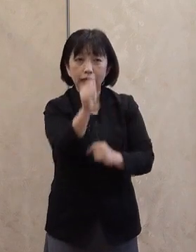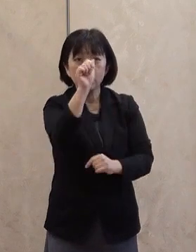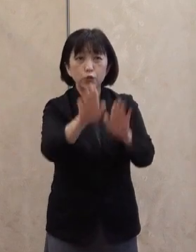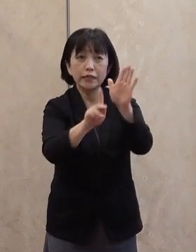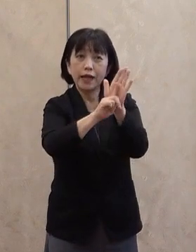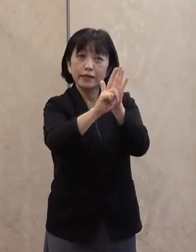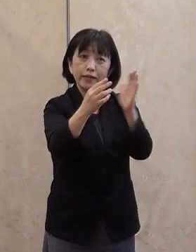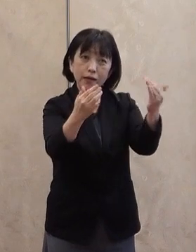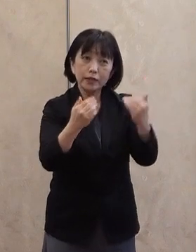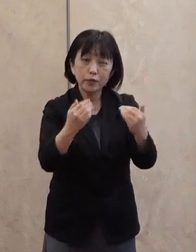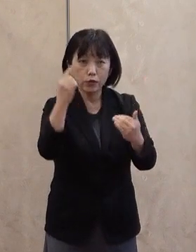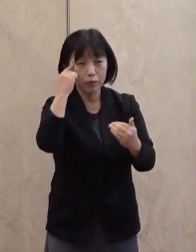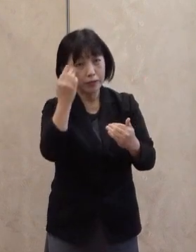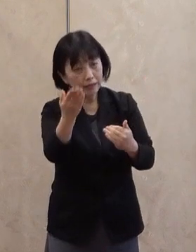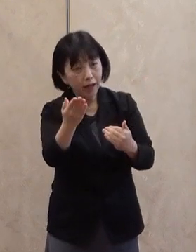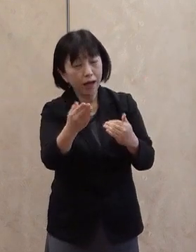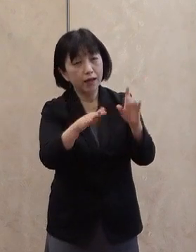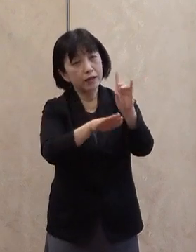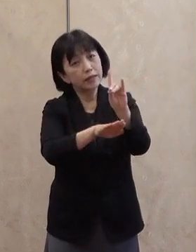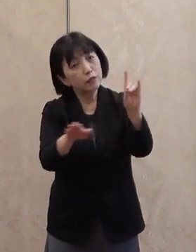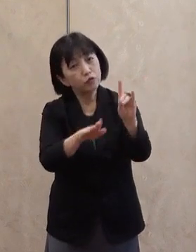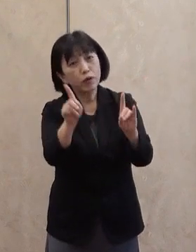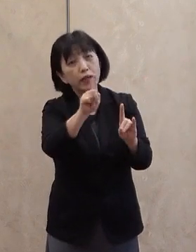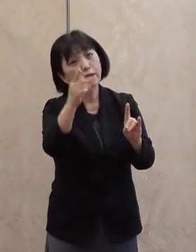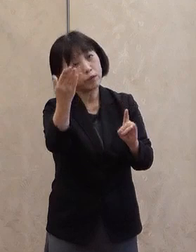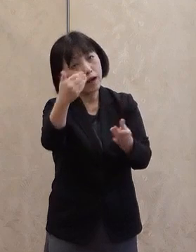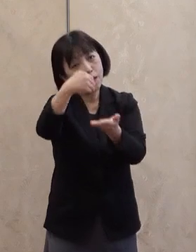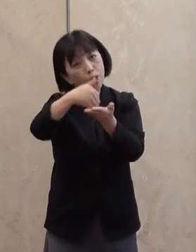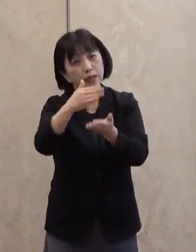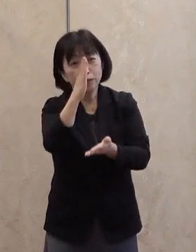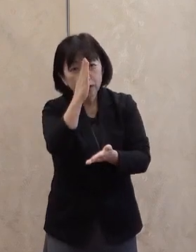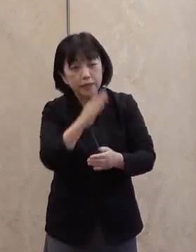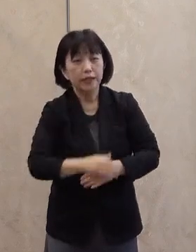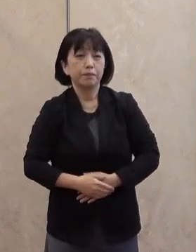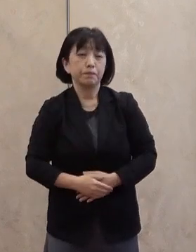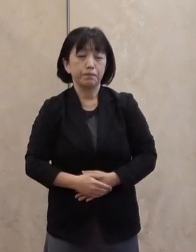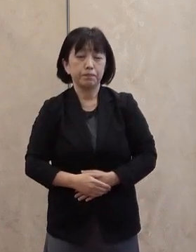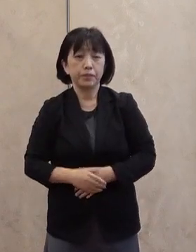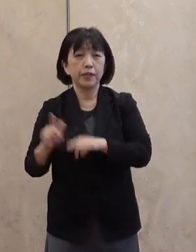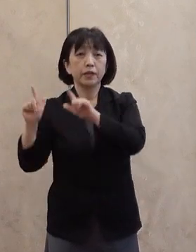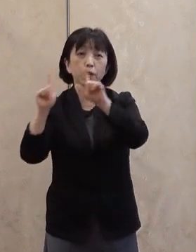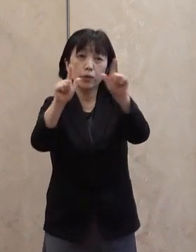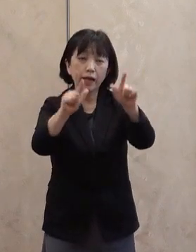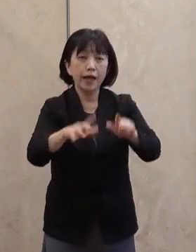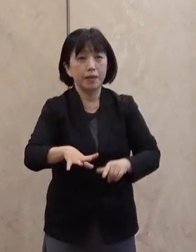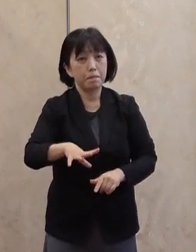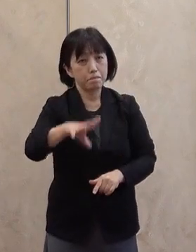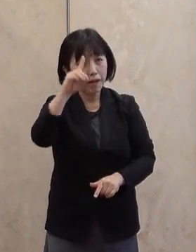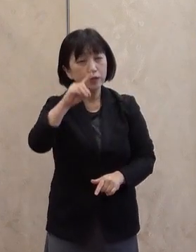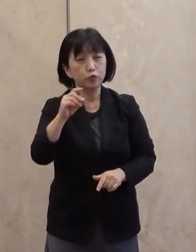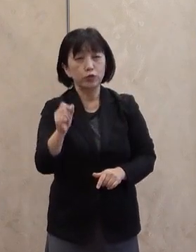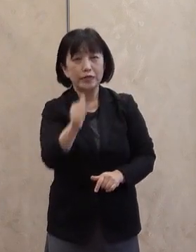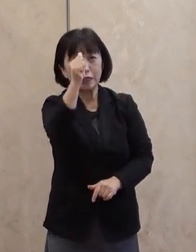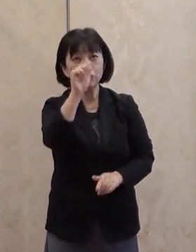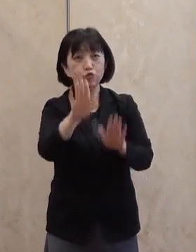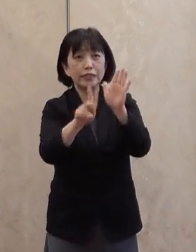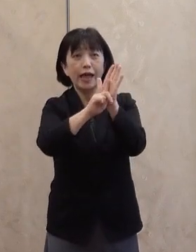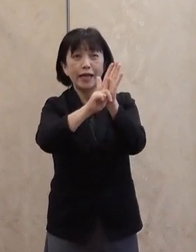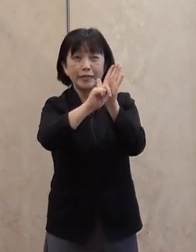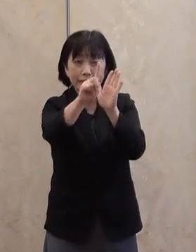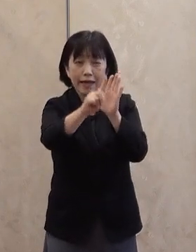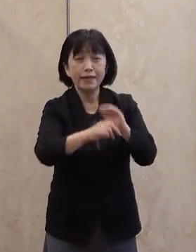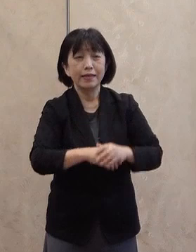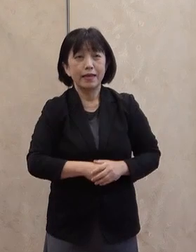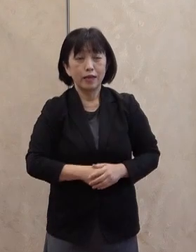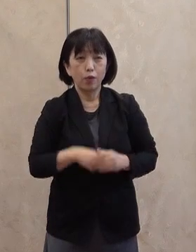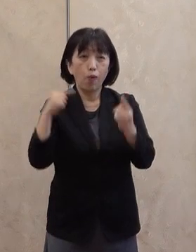だと、どういう基準でその辺を考えていらっしゃるのか教えていただければと思います。 まず緊急事態宣言での上